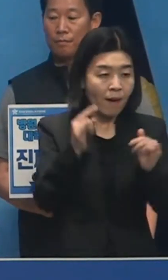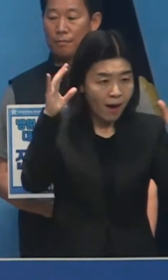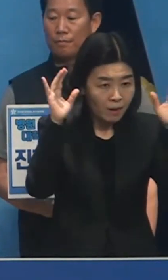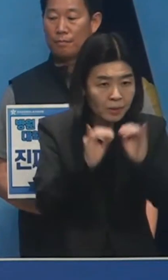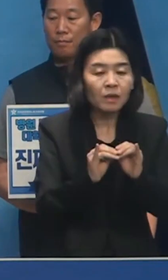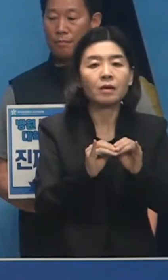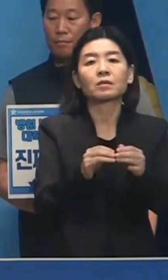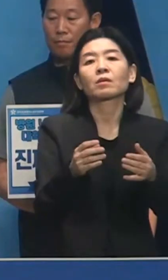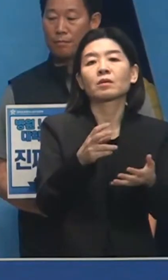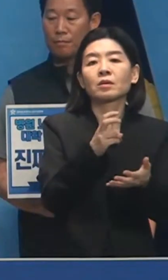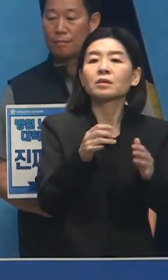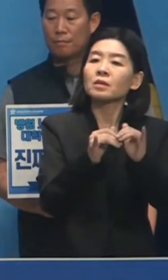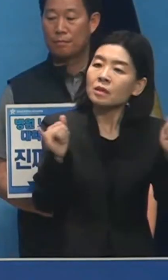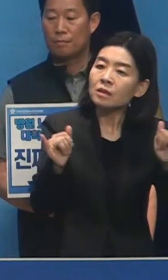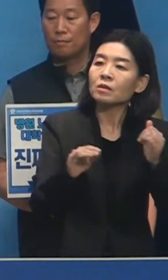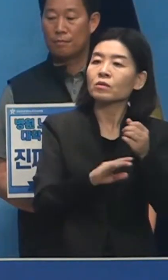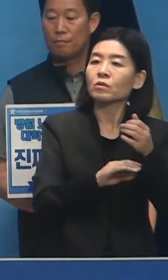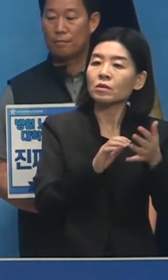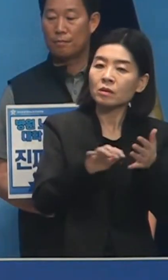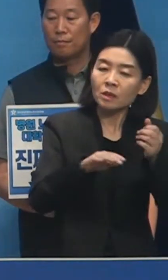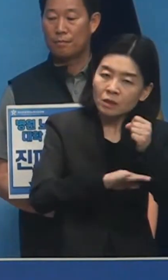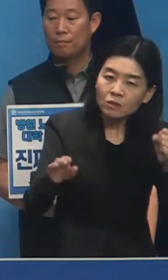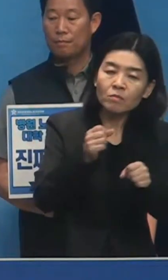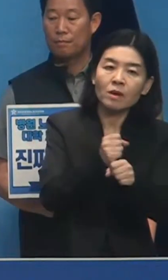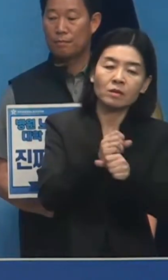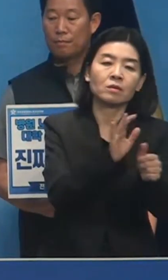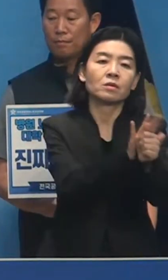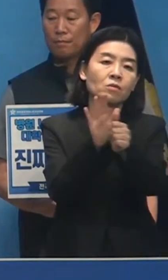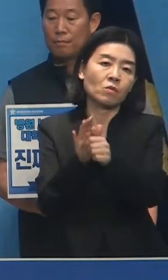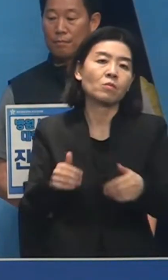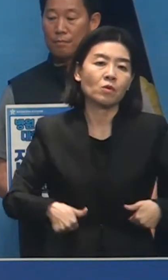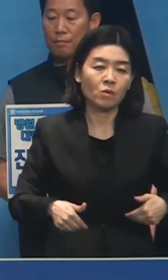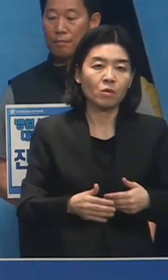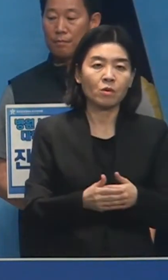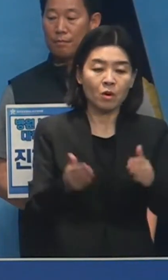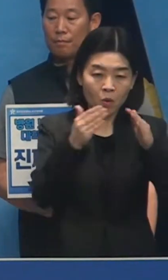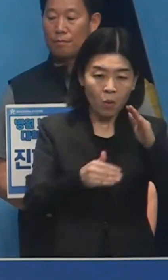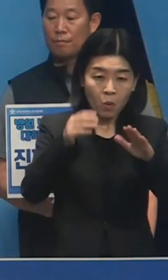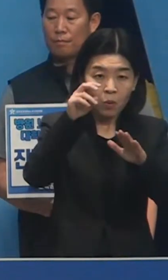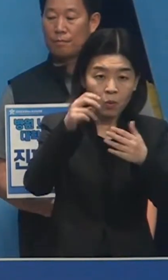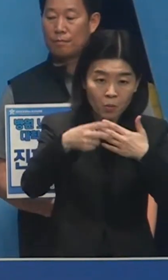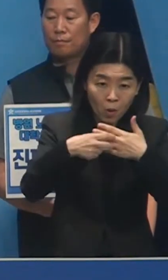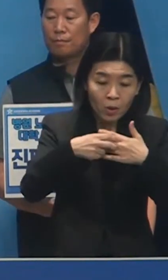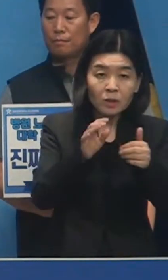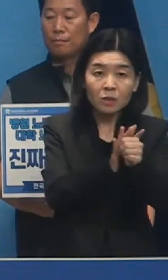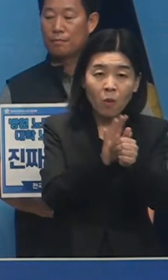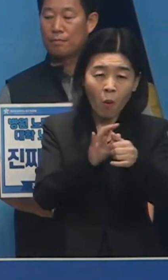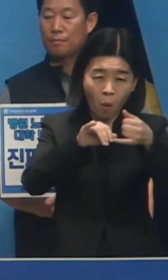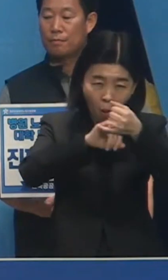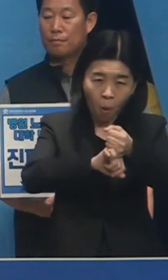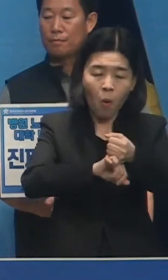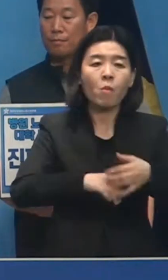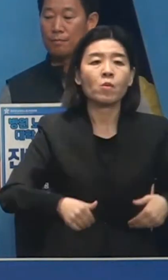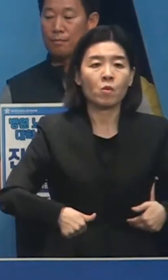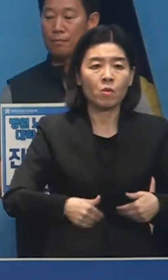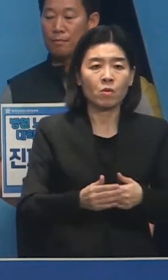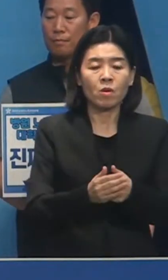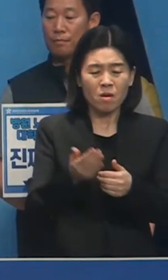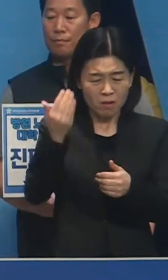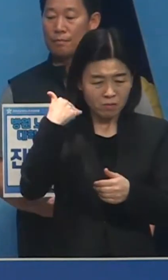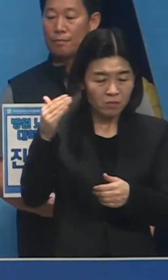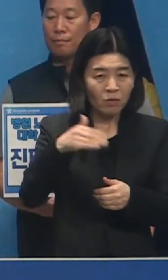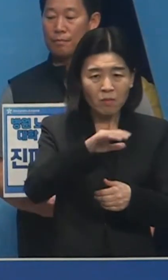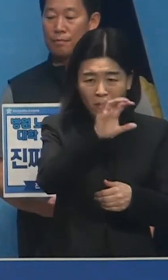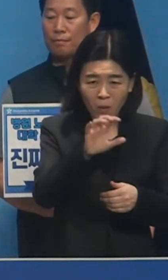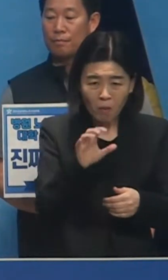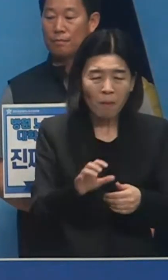마련해 지원하는 것입니다. 공공병원의 지원은 선택이 아닌 필수이며 언제고 반복될 수 있는